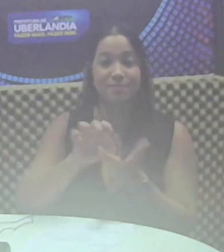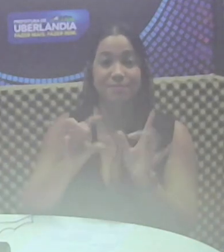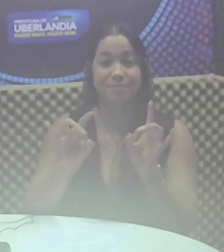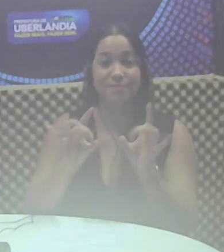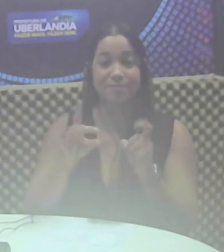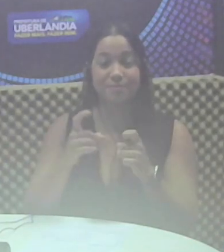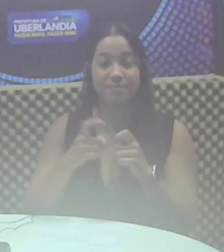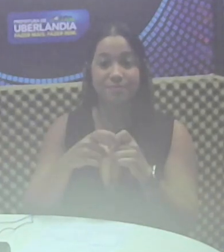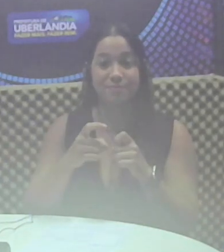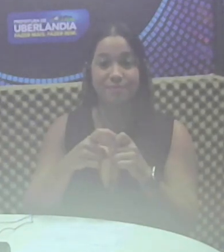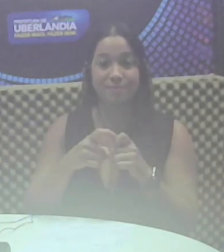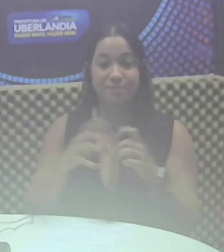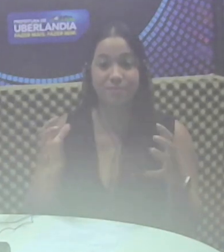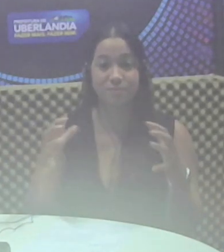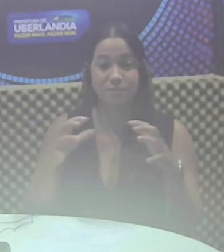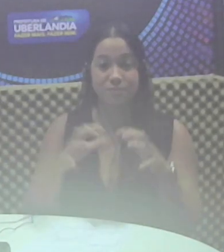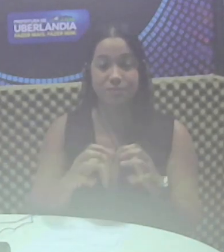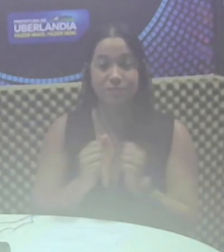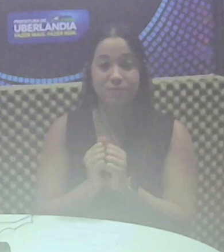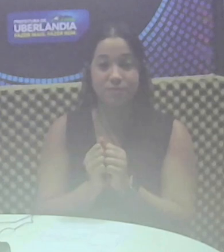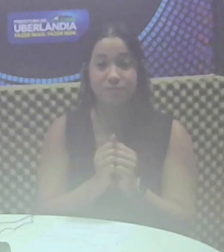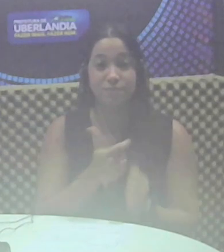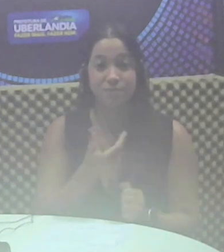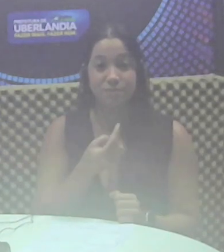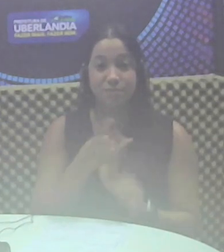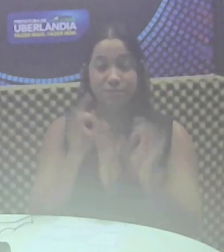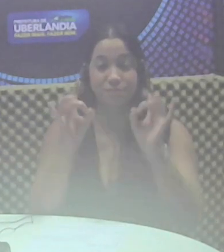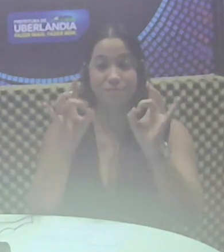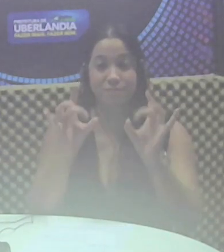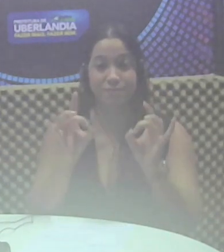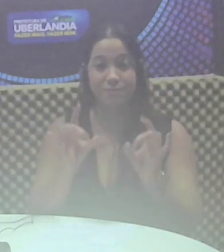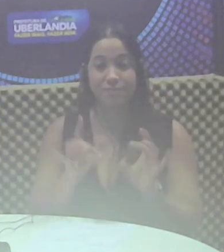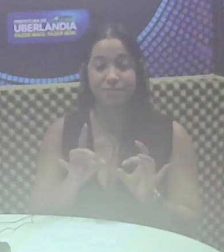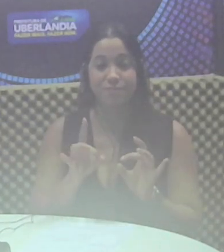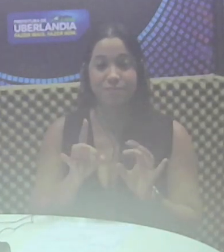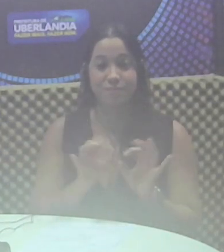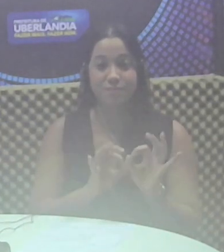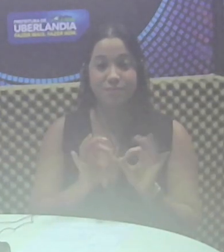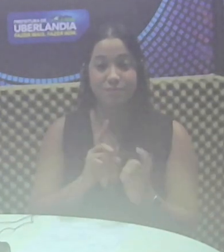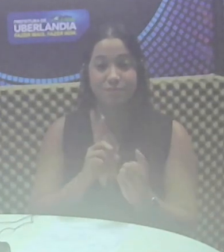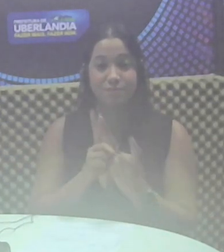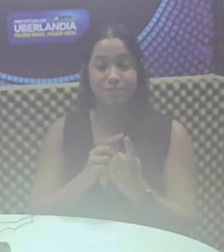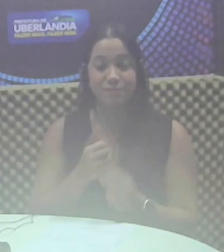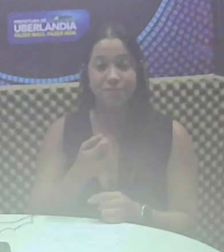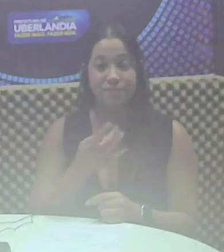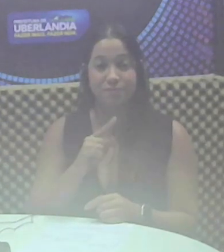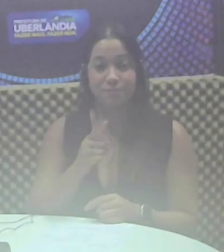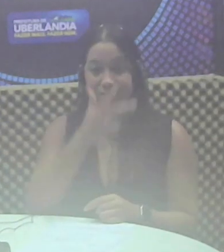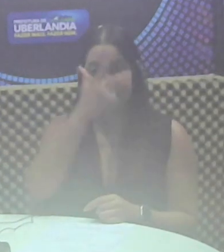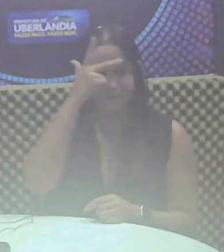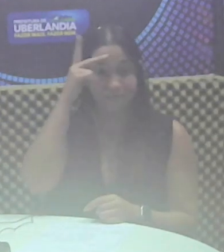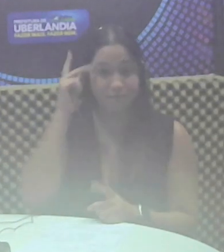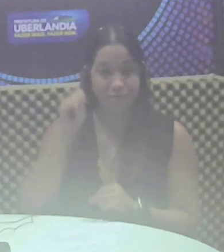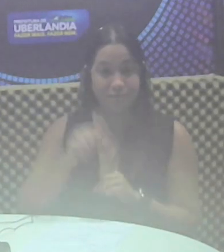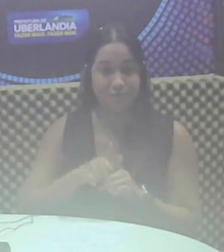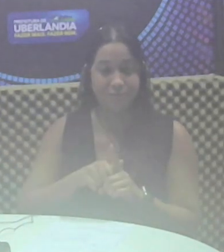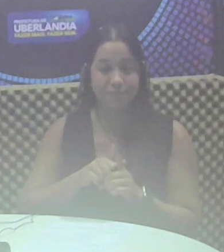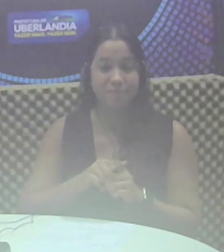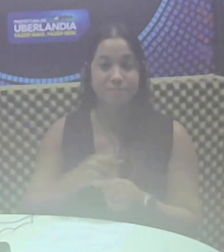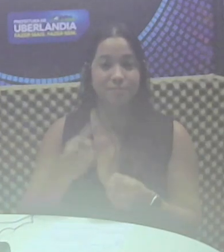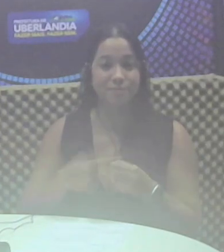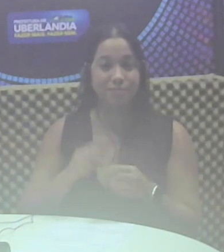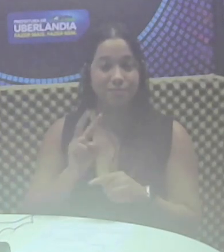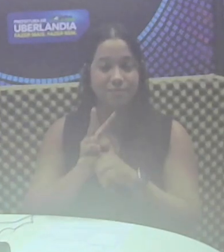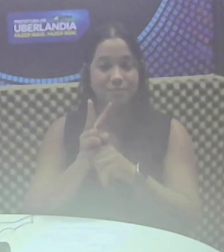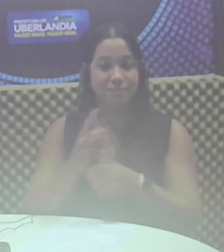Especialidades Médicas, reunindo em um só lugar 23 especialidades. Preparado para atender 14 mil consultas por mês. Uma cidade